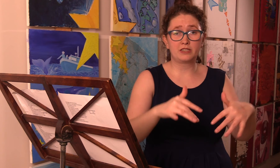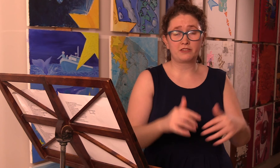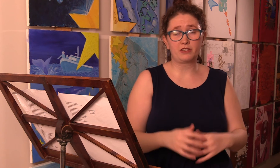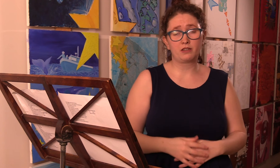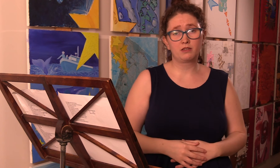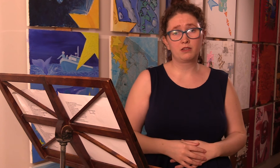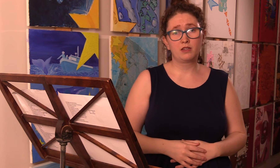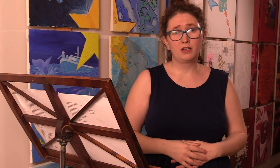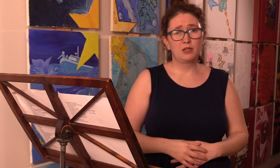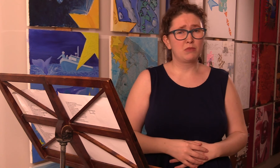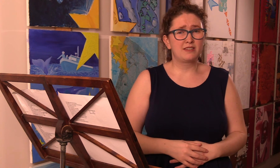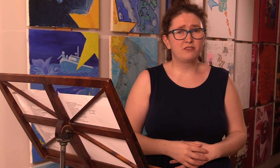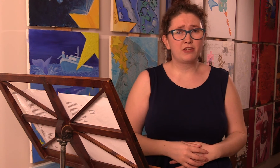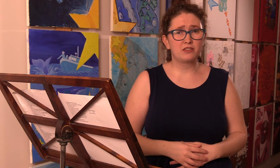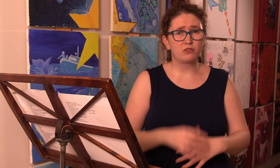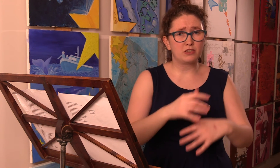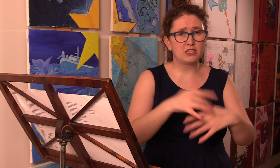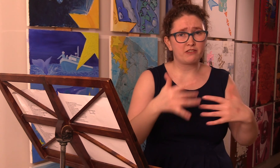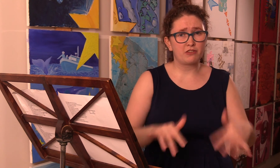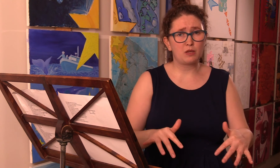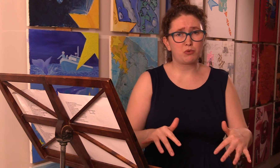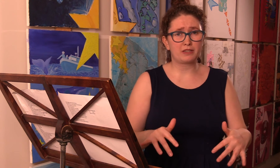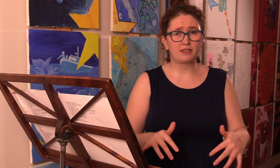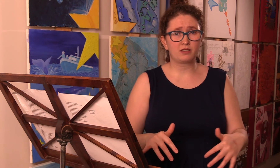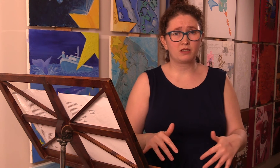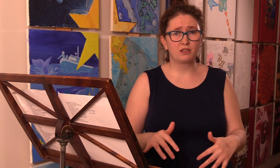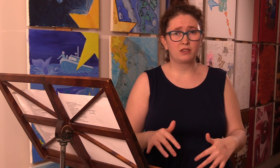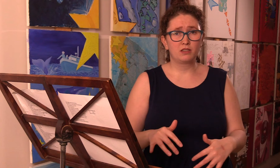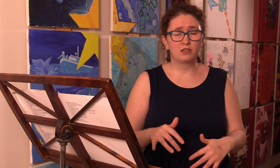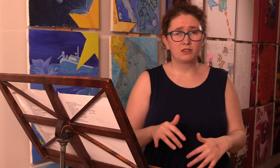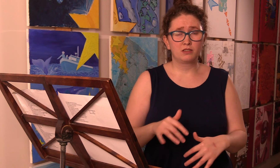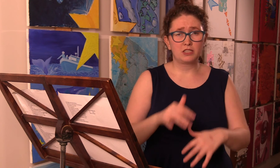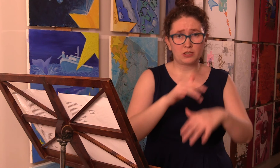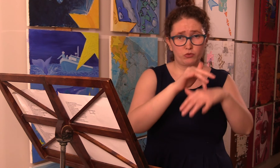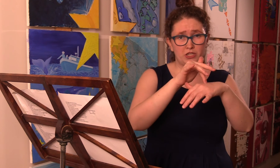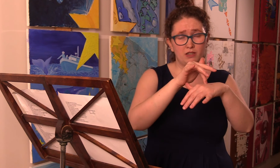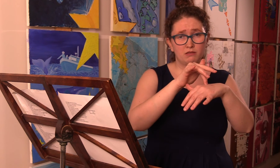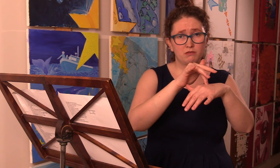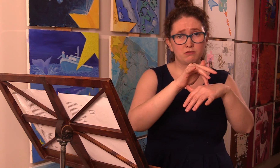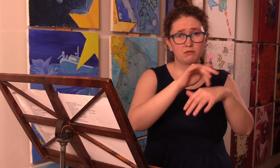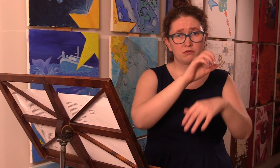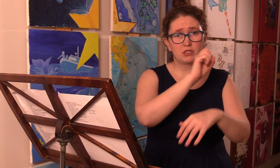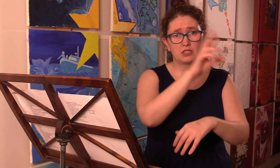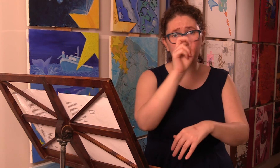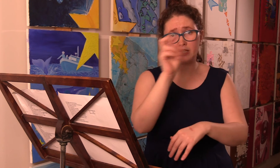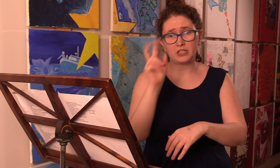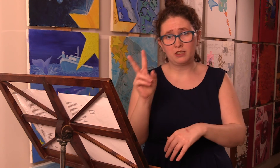déjà fait. Mais s'y fait, ce déjà fait pourrait être déjà touché, déjà voyagé,